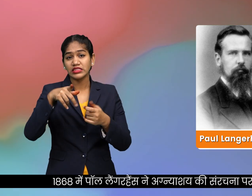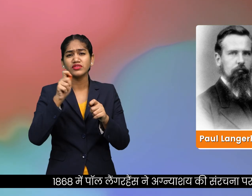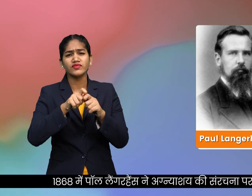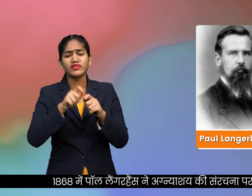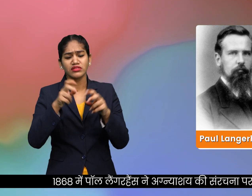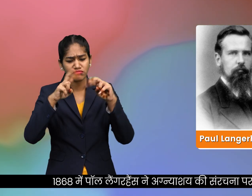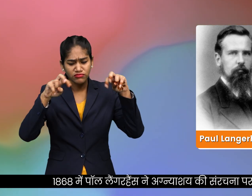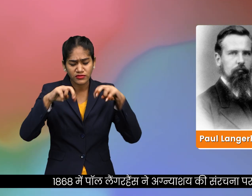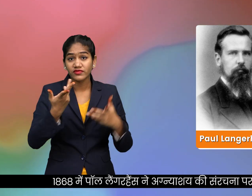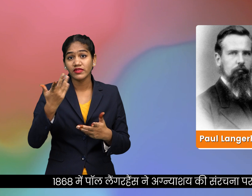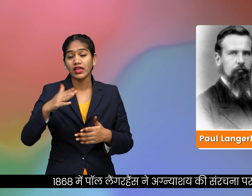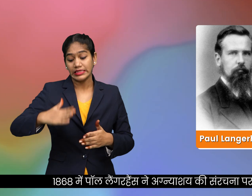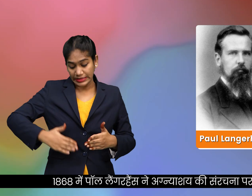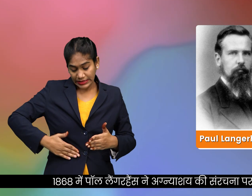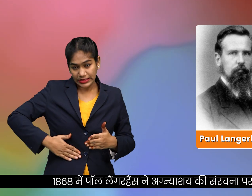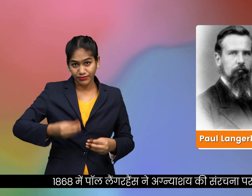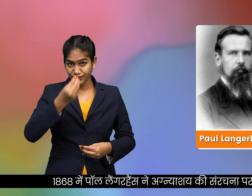किया।